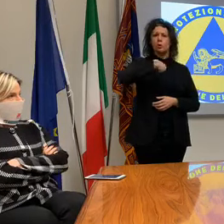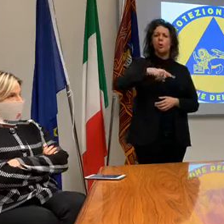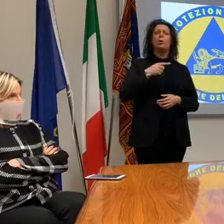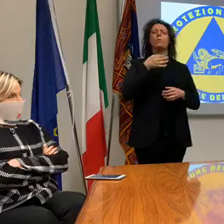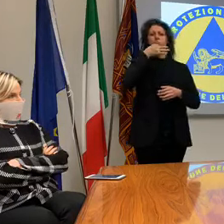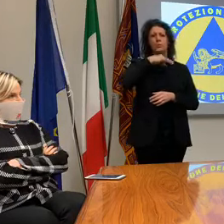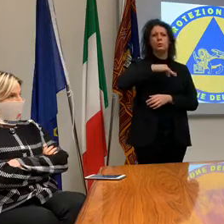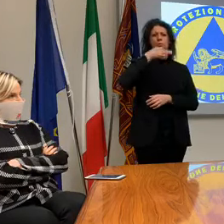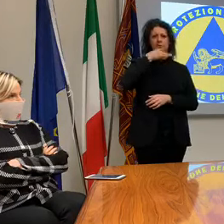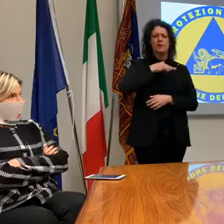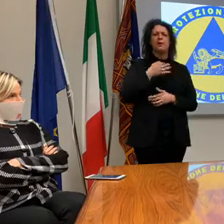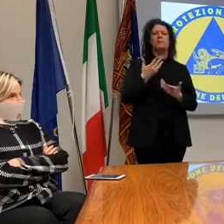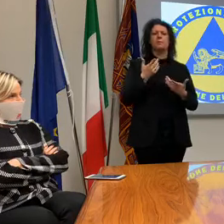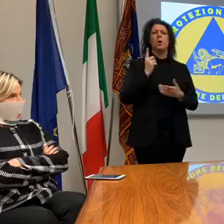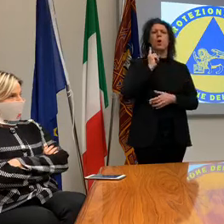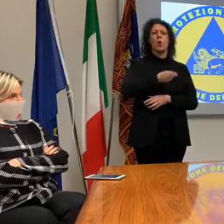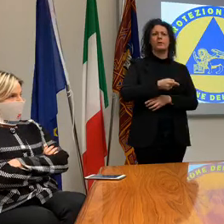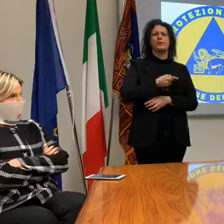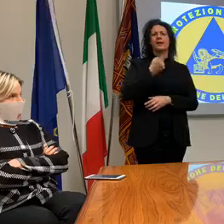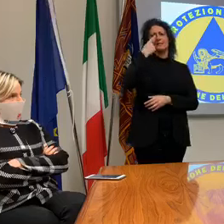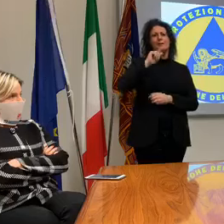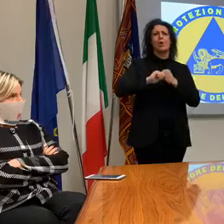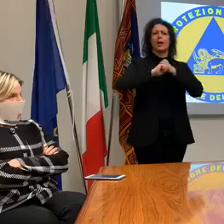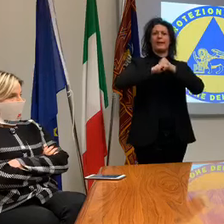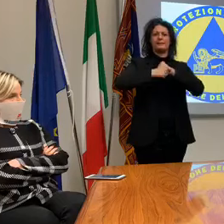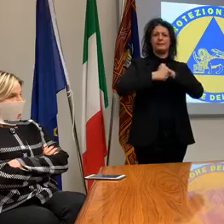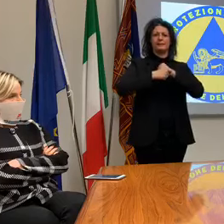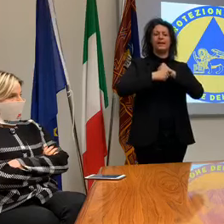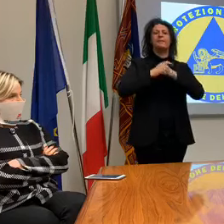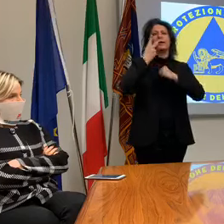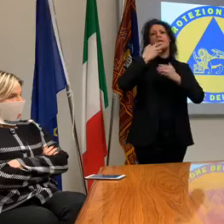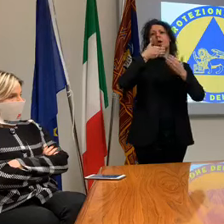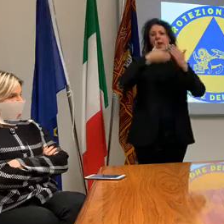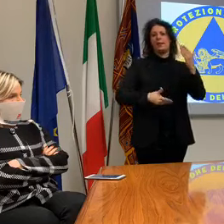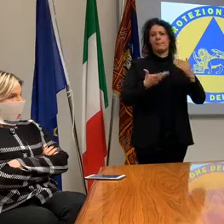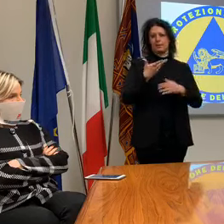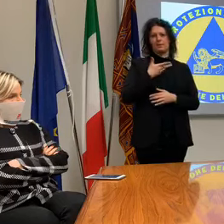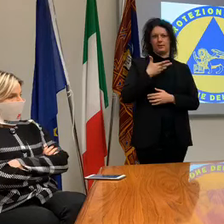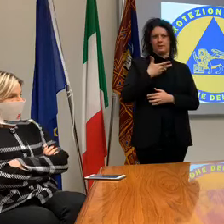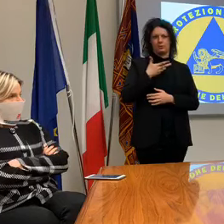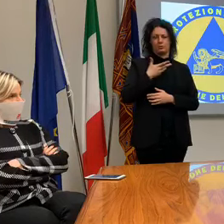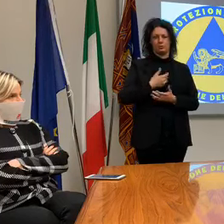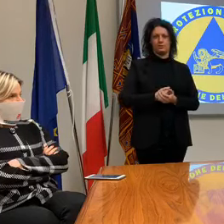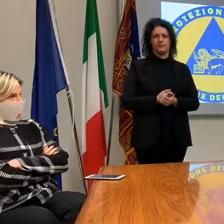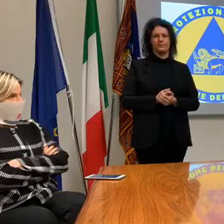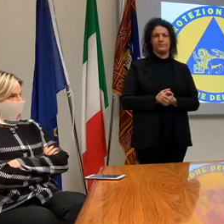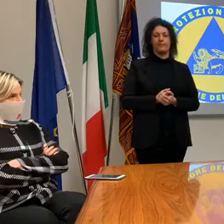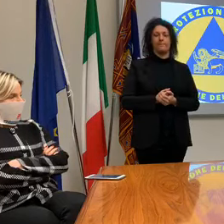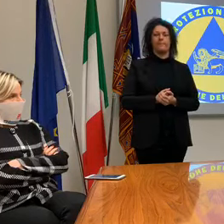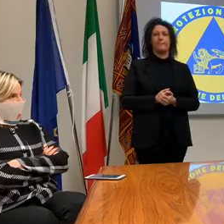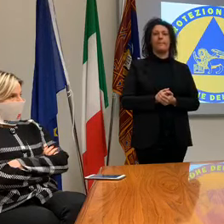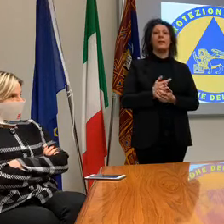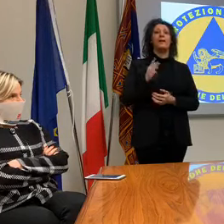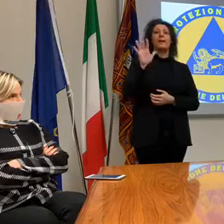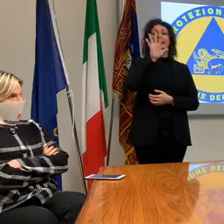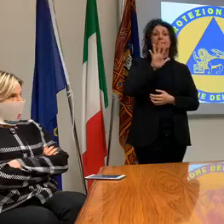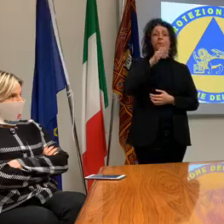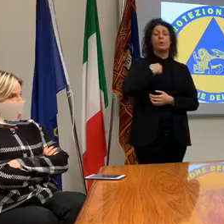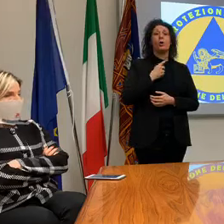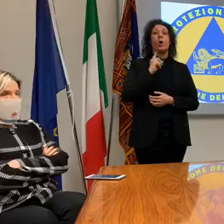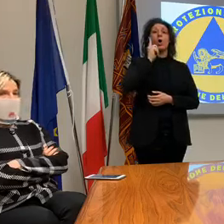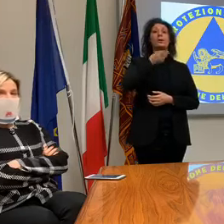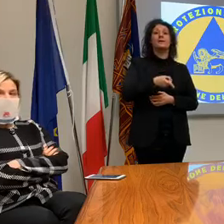ordinanze diciamo restrittive, ma fino a un certo punto, prova ne sia che quella, l'ordinanza restrittiva sulle aziende non è mai stata